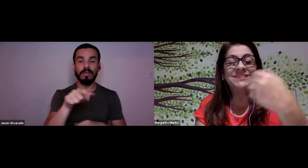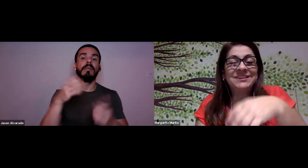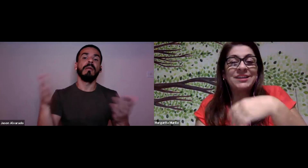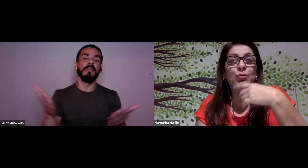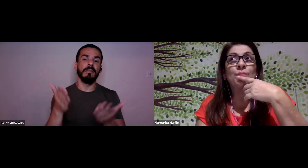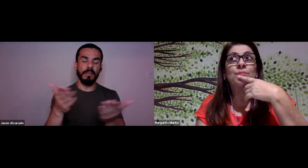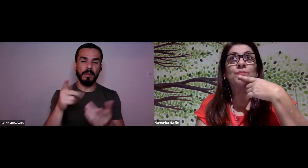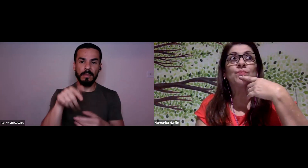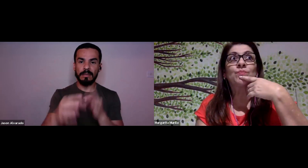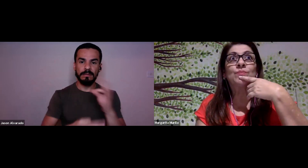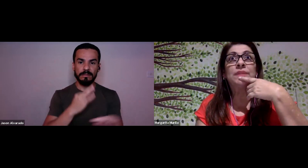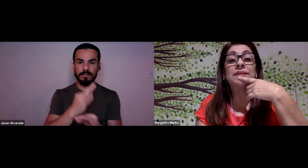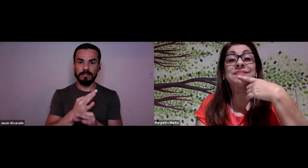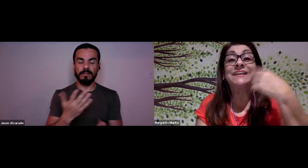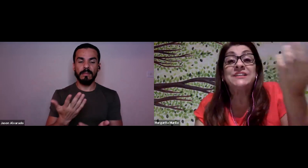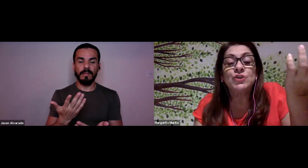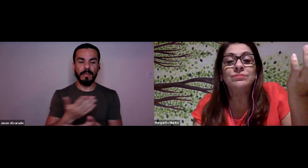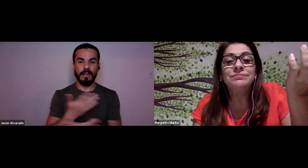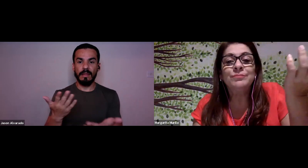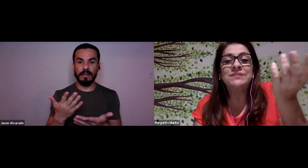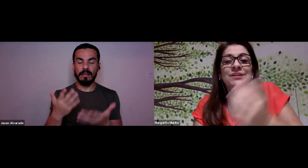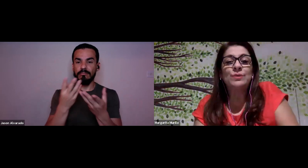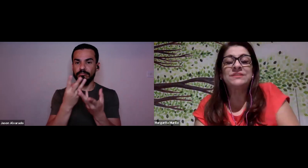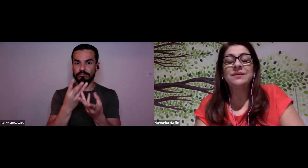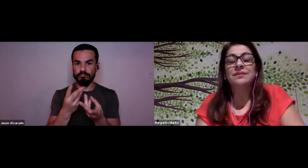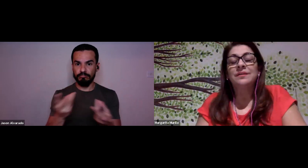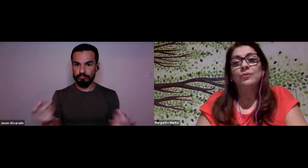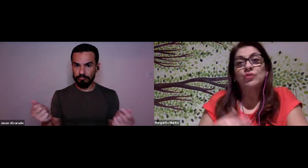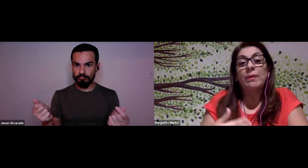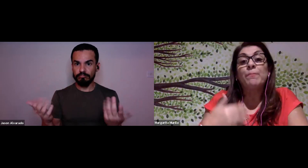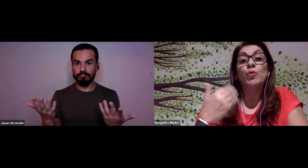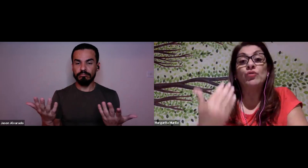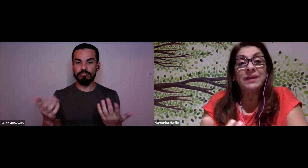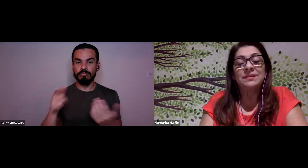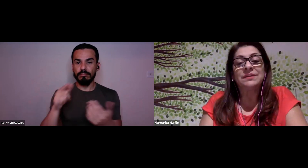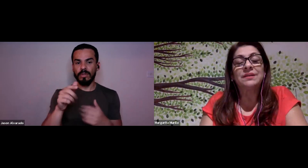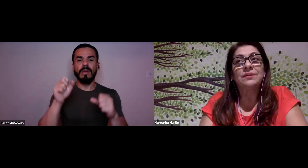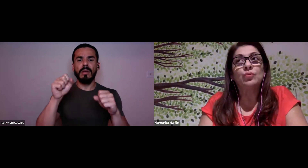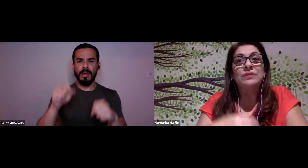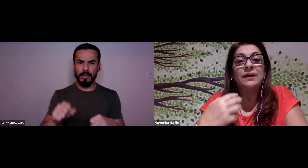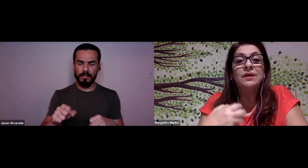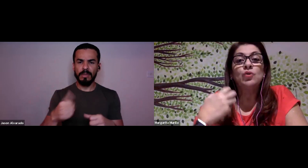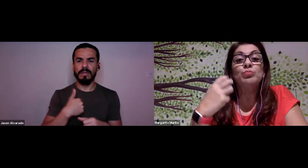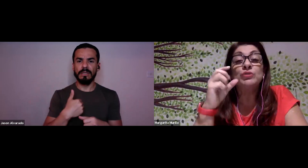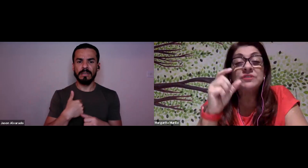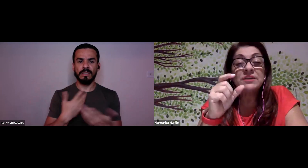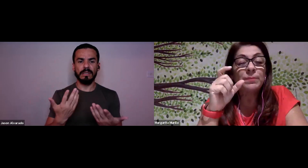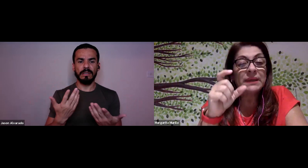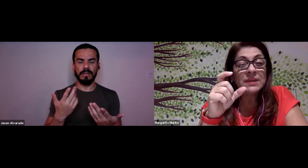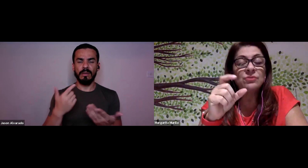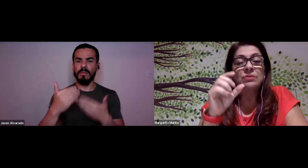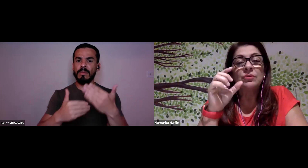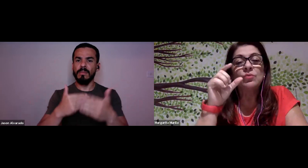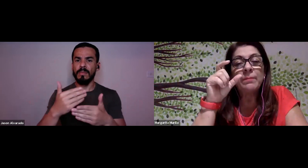este tipo de sanación Por decirlo así usted va a poder tener una un proceso